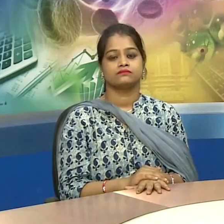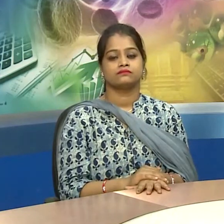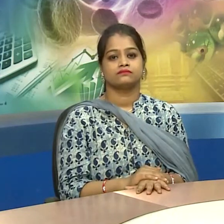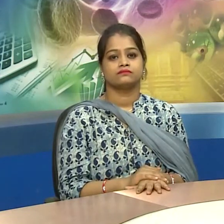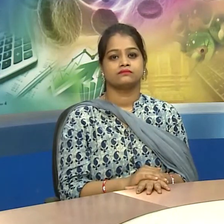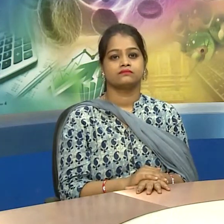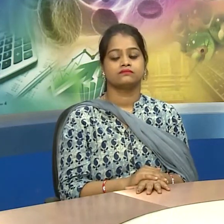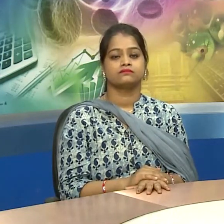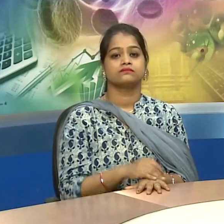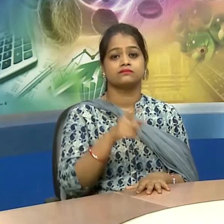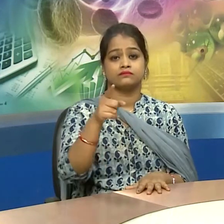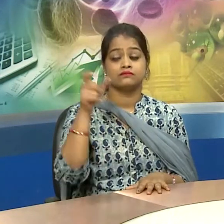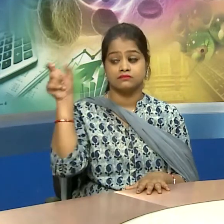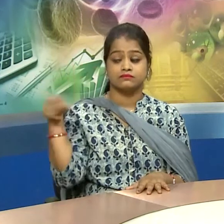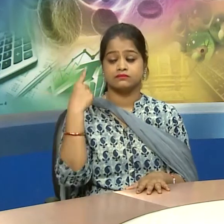प्रभाकर जी की भाषा शैली की